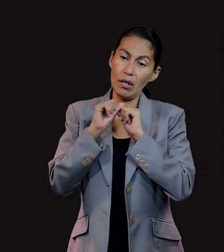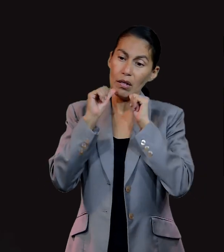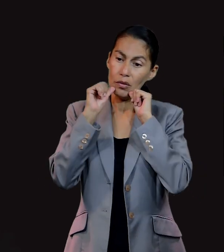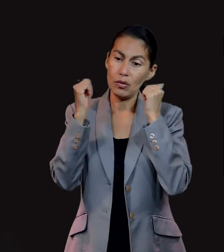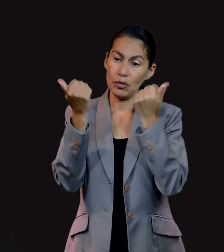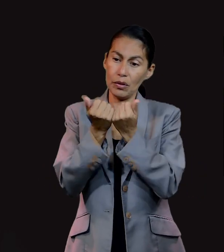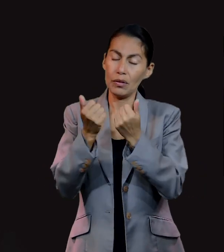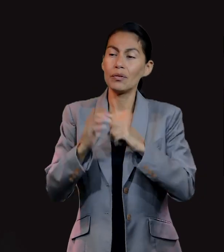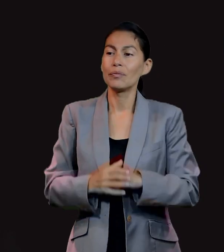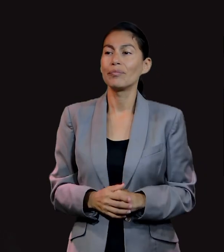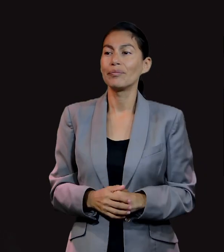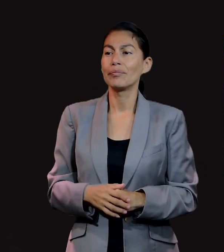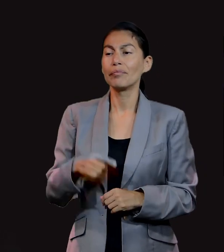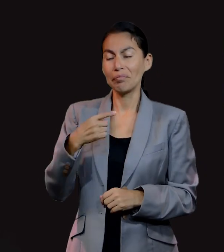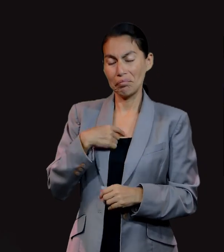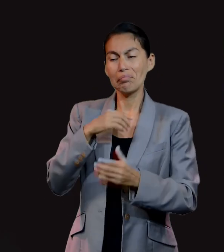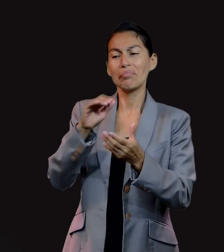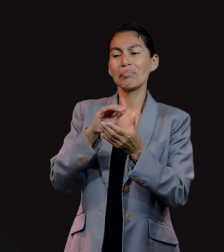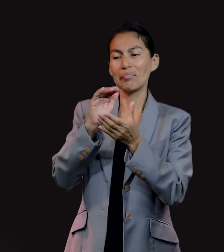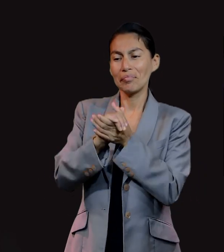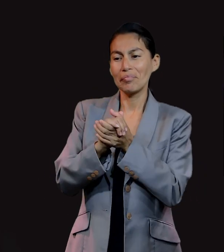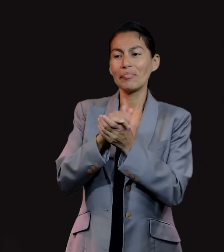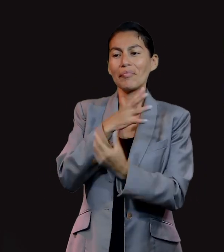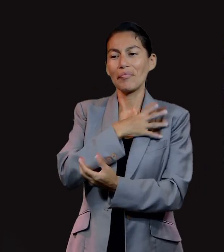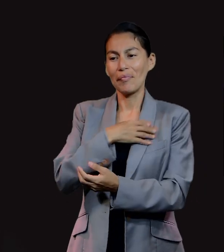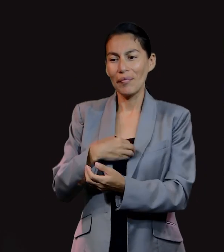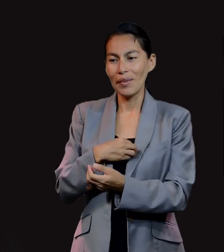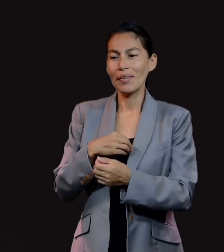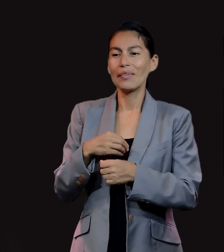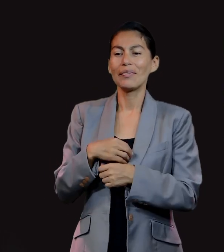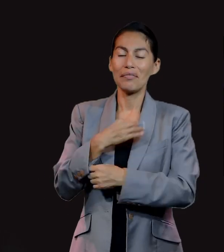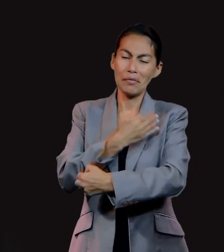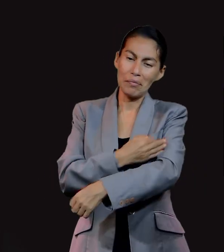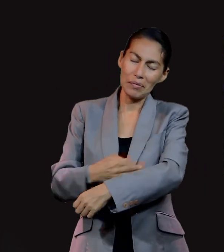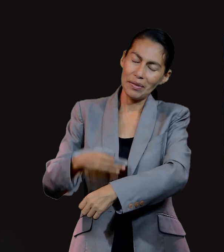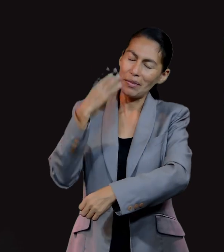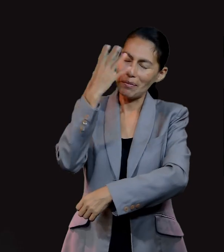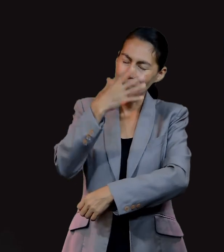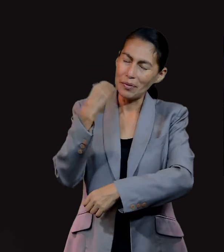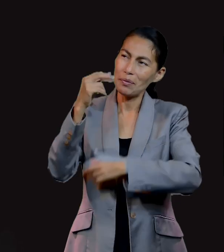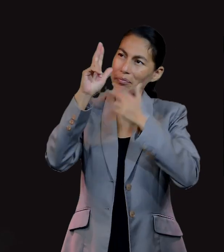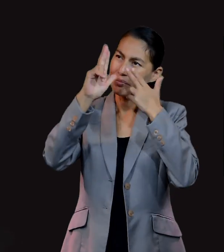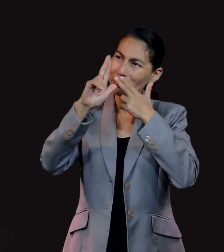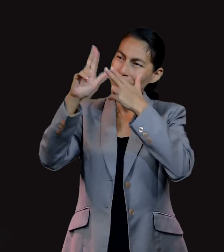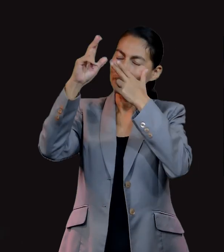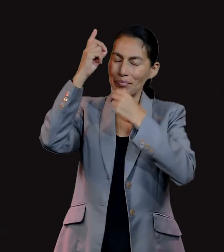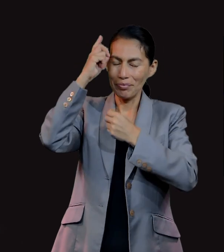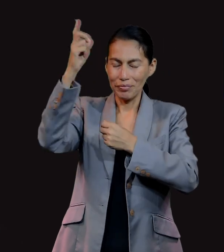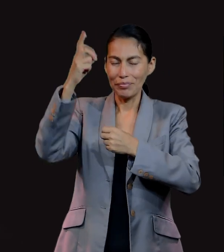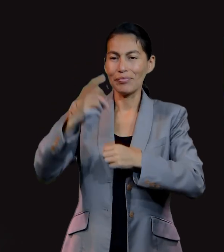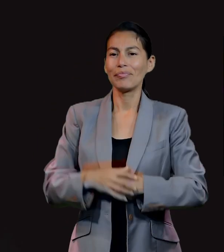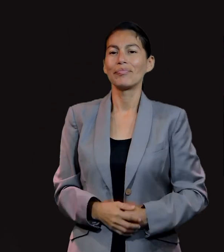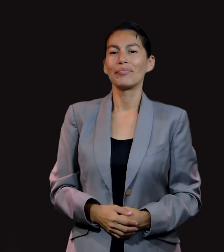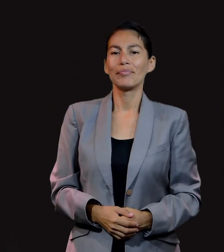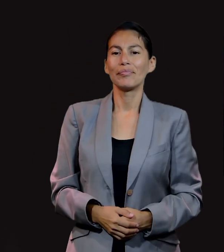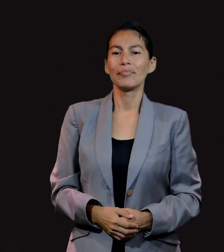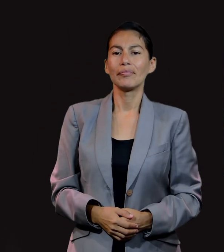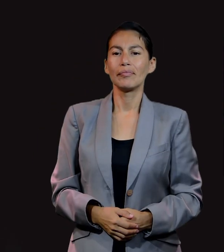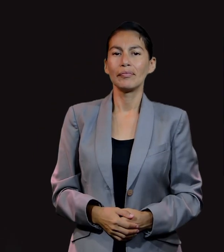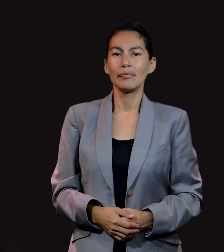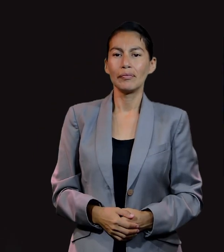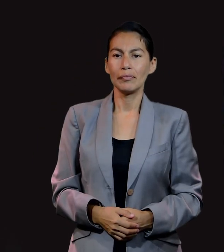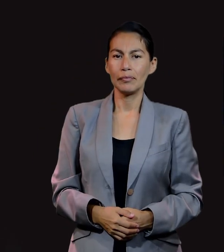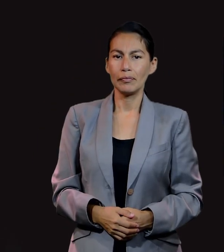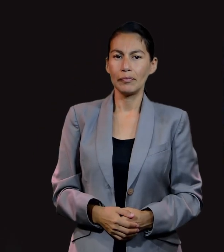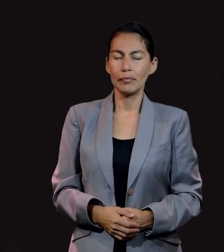asociación. Y, pues, también estoy casado con mis hijos y tenemos una linda familia. Para mí, gloria a Dios. Pastor,